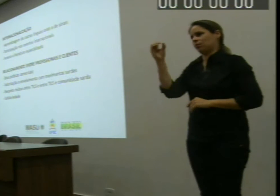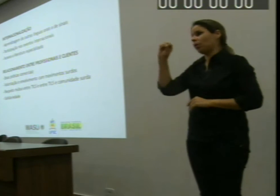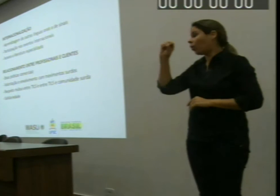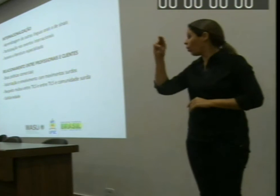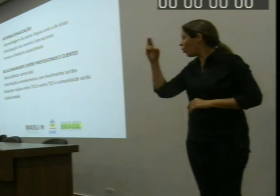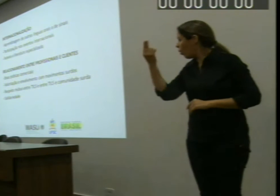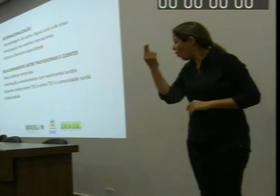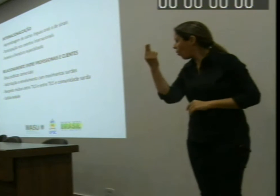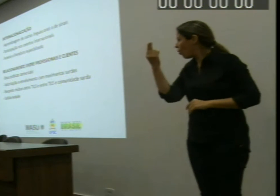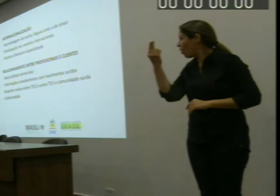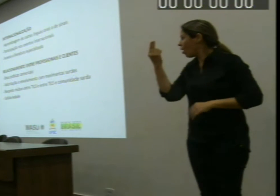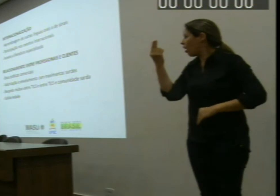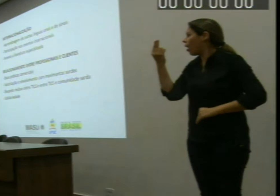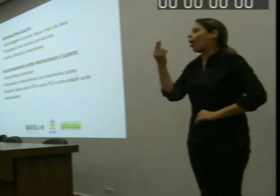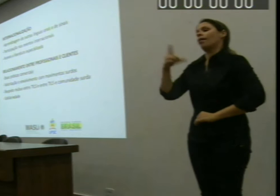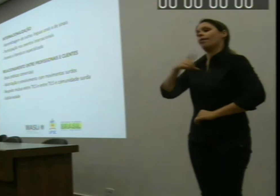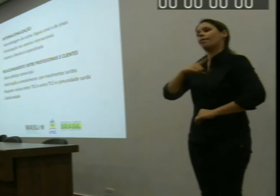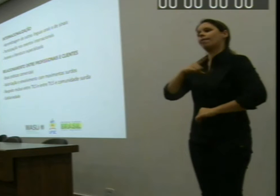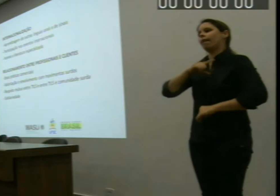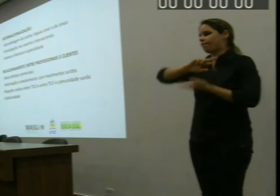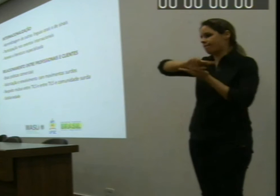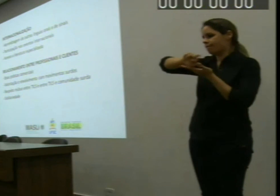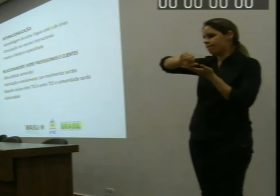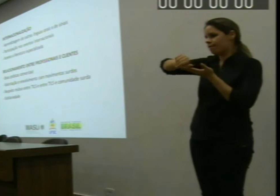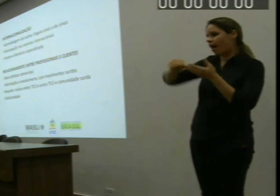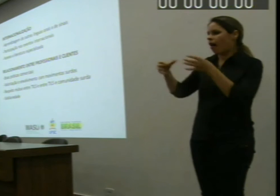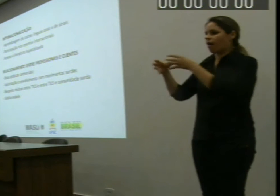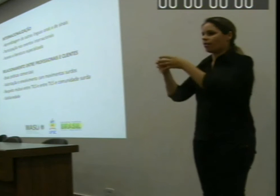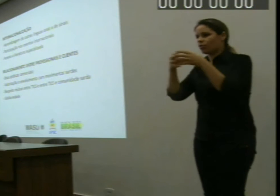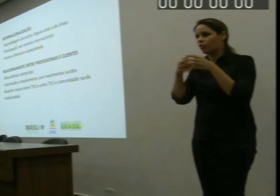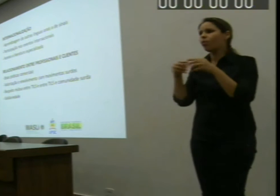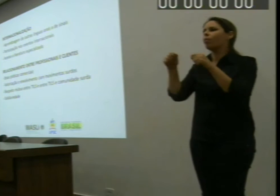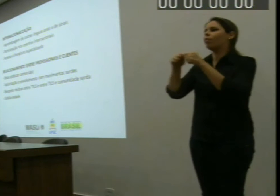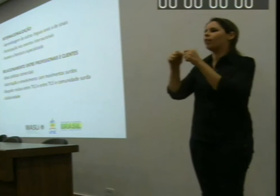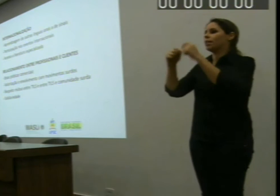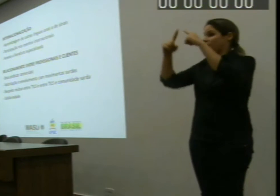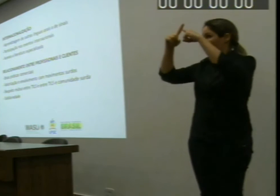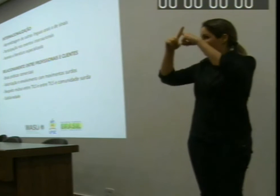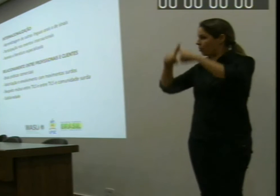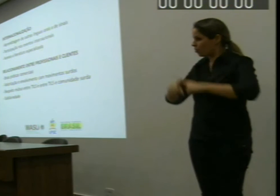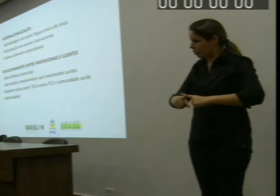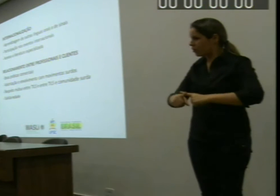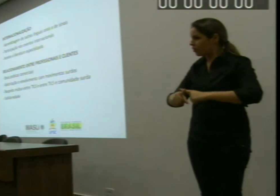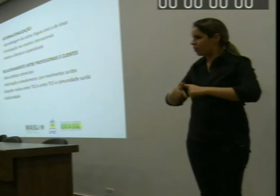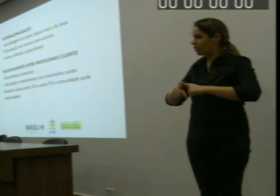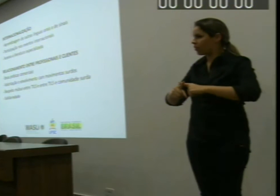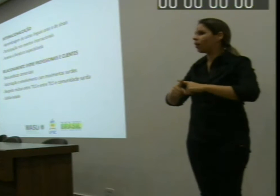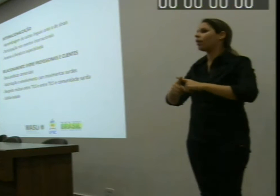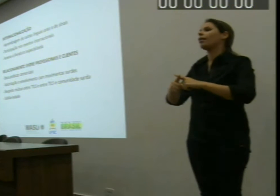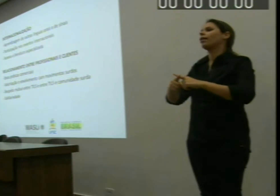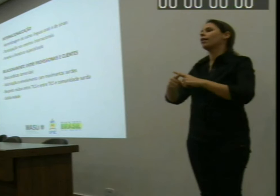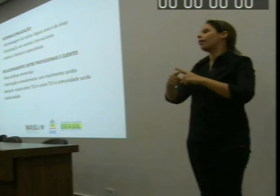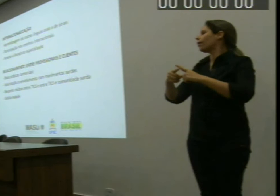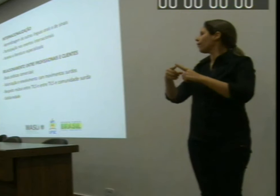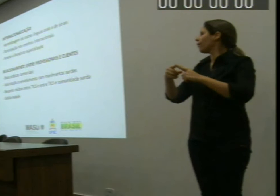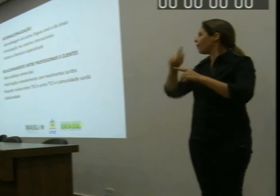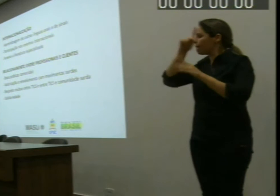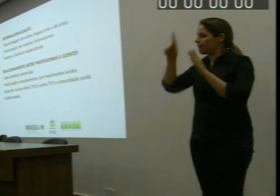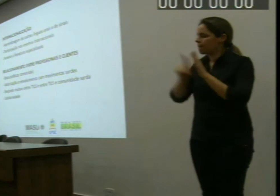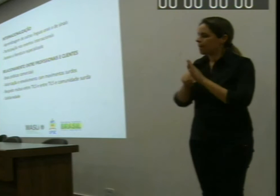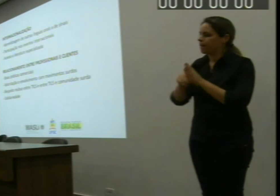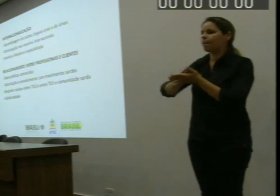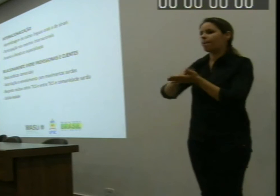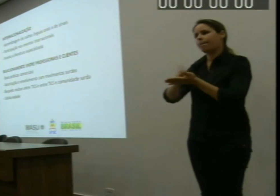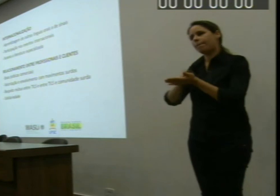andam fazendo cursos de libras interno mas nem pensar em em contratar Inter de lingua de sinais porque o curso de libra já vai dar